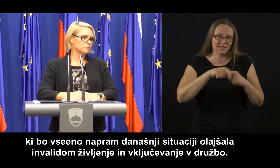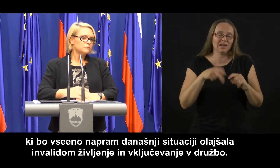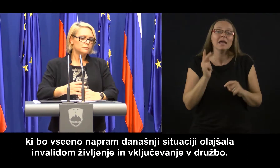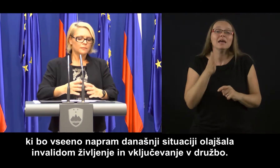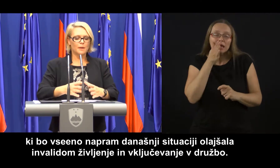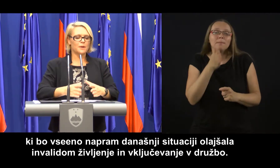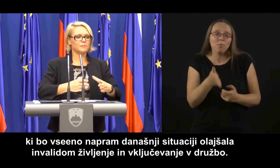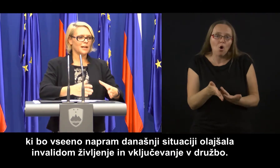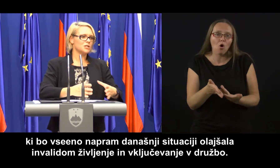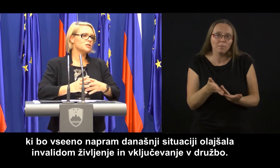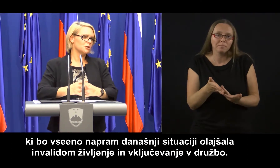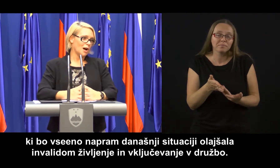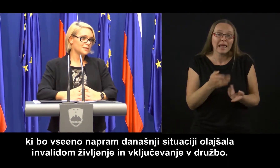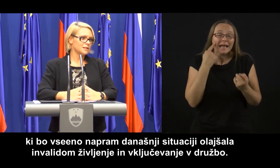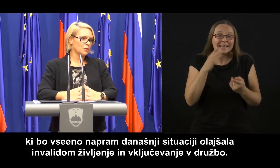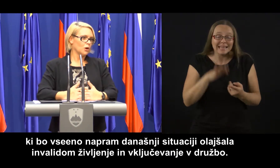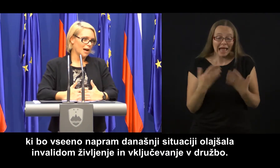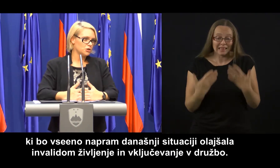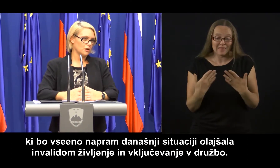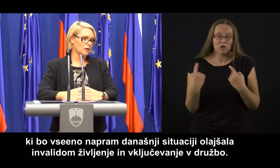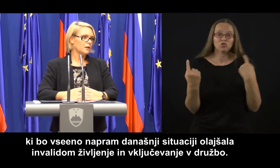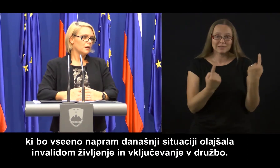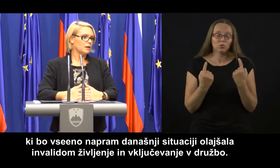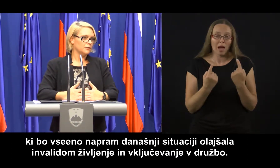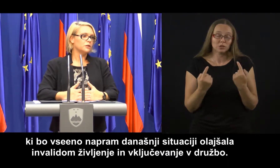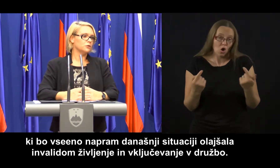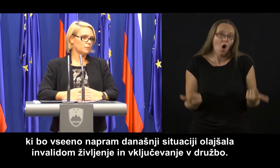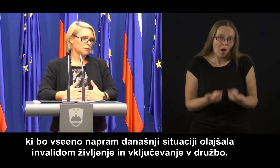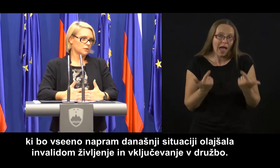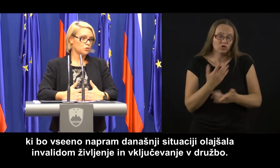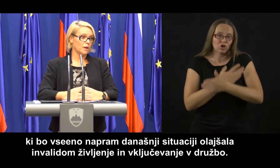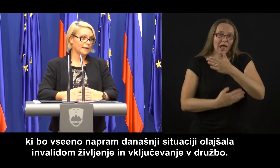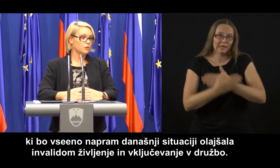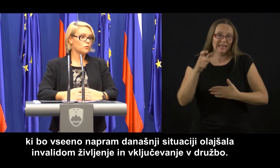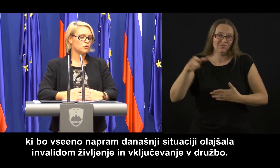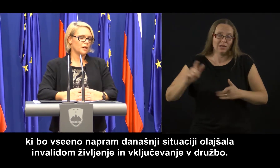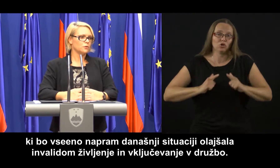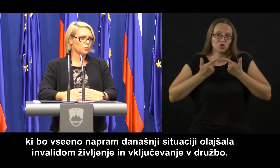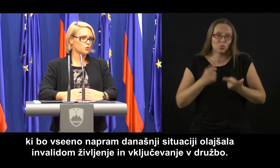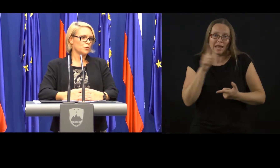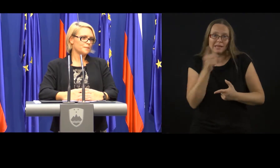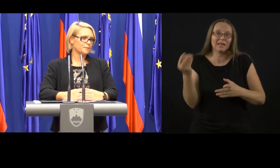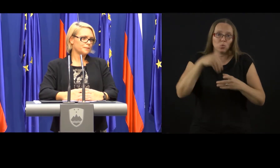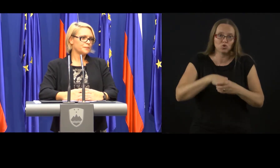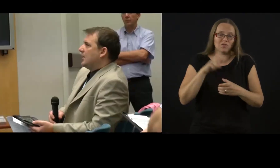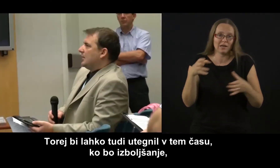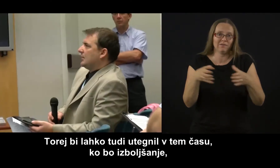vseeno napram današnji situaciji olajšala invalidom življenje in vključevanje v